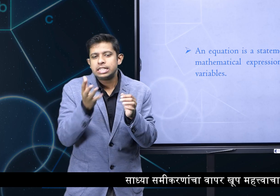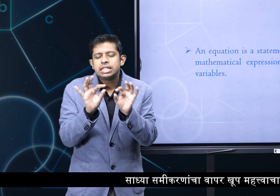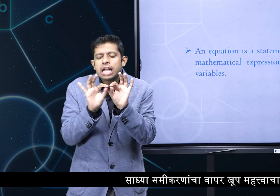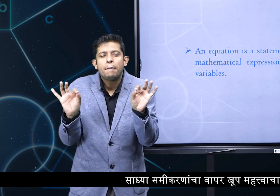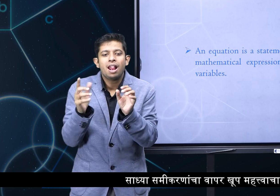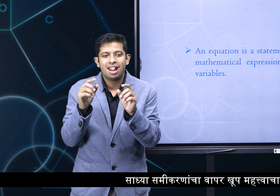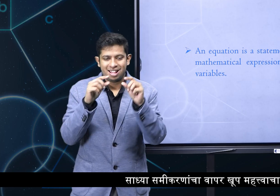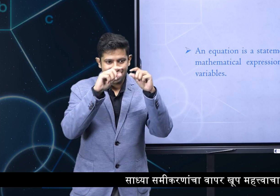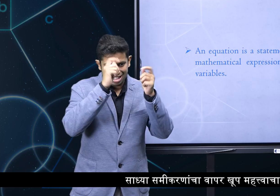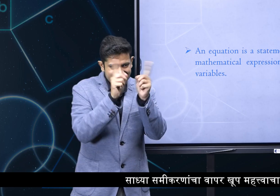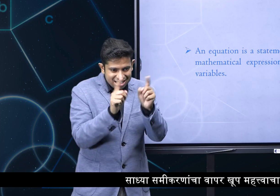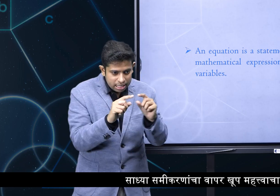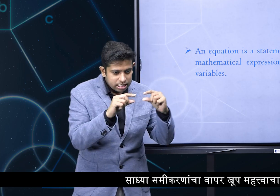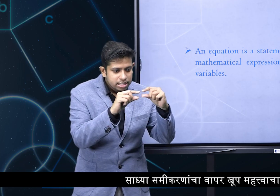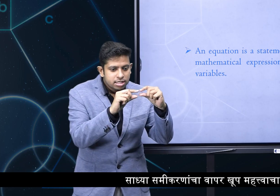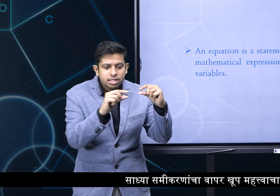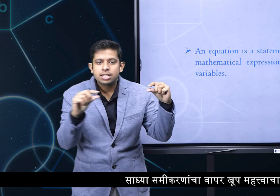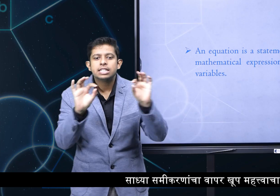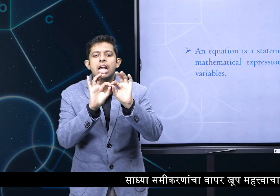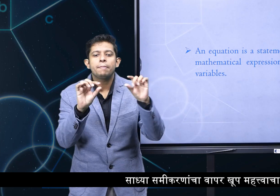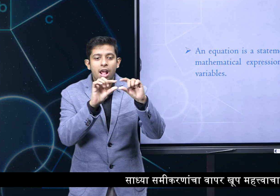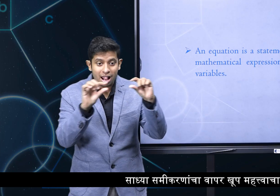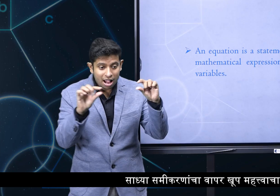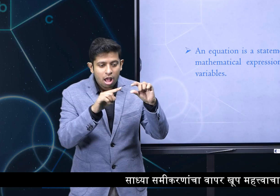साध्या समीकरणाचा वापर खूप महत्त्वाचा ठरतो.